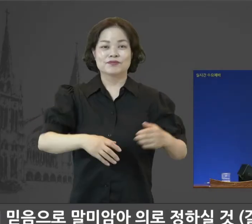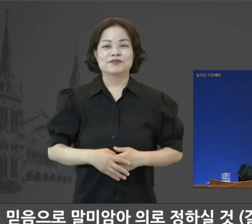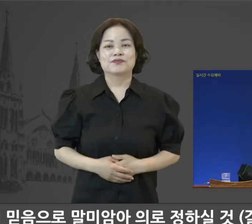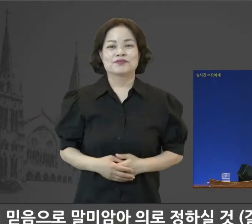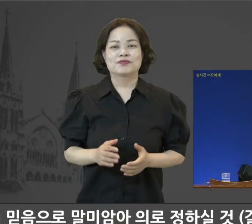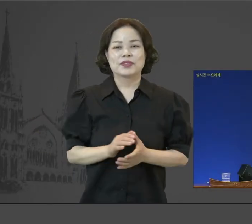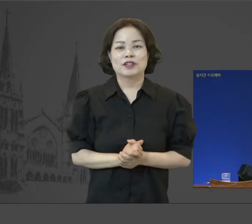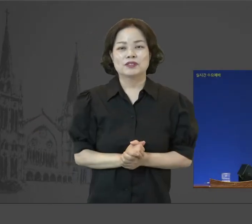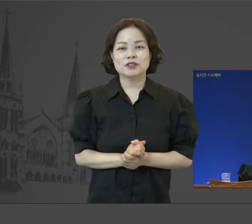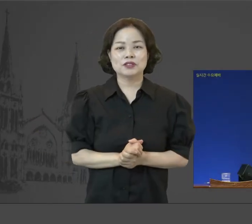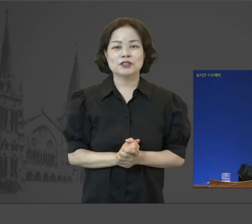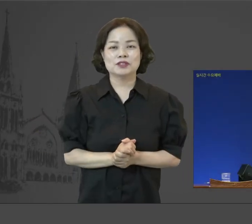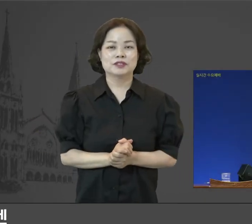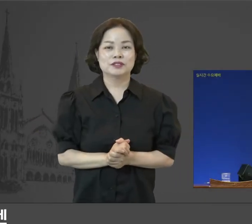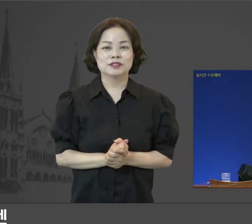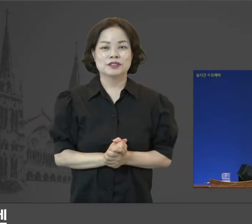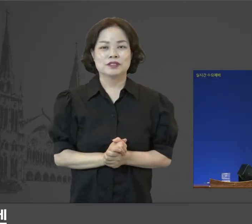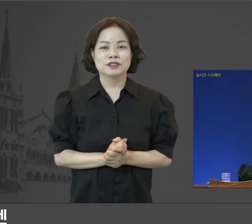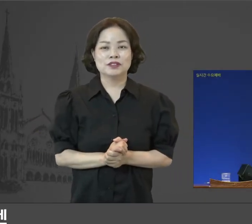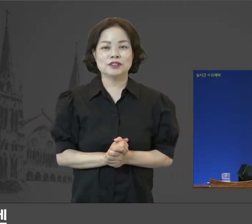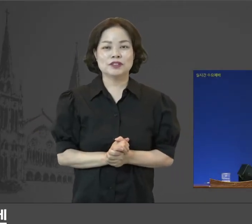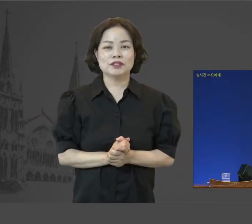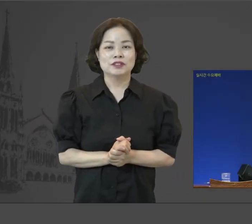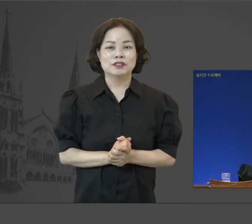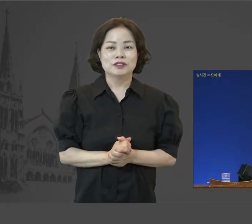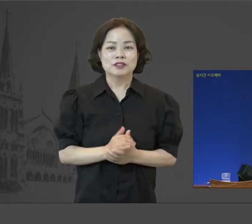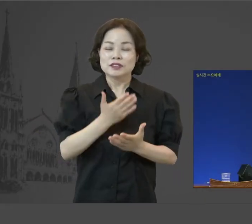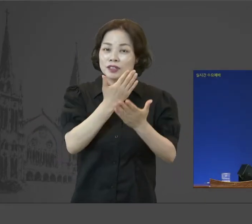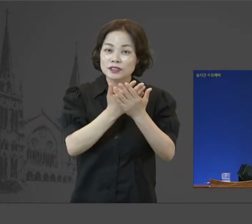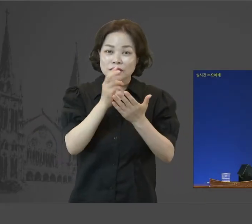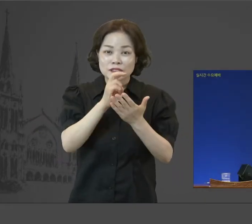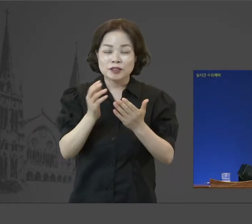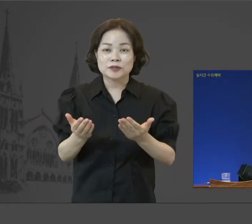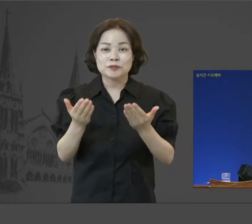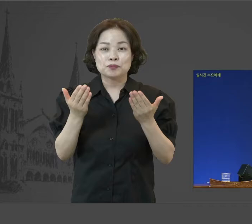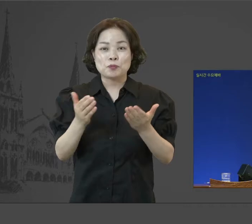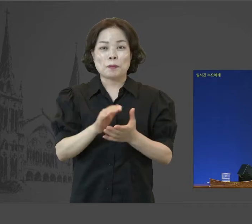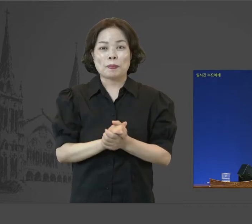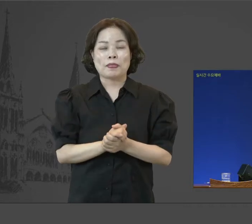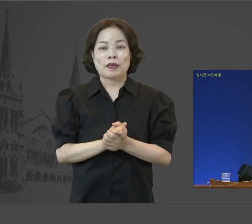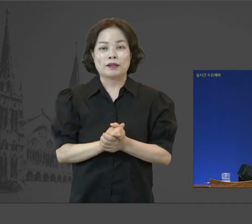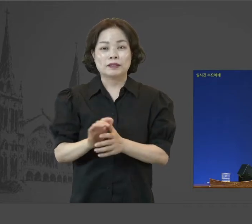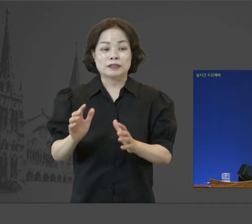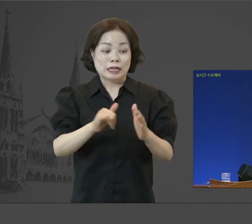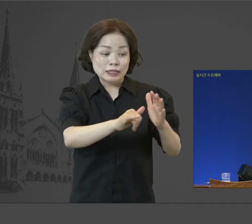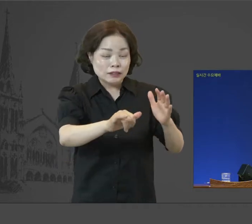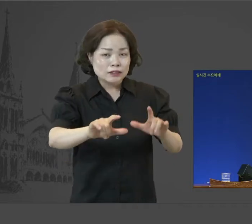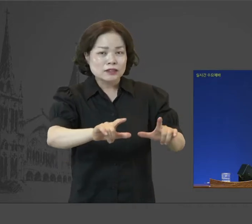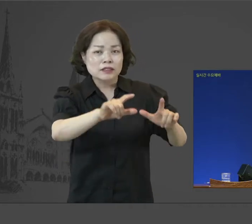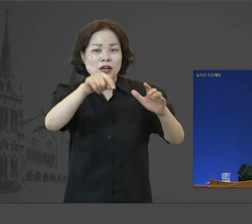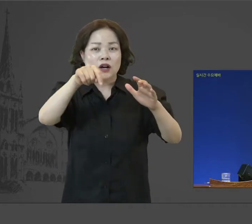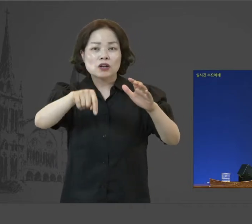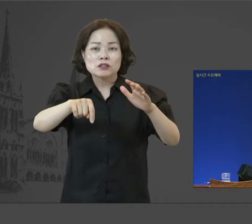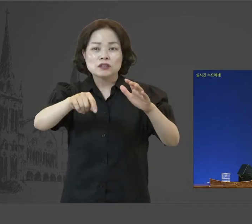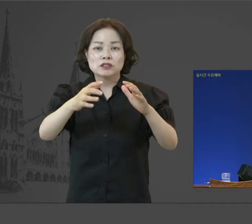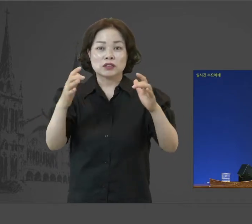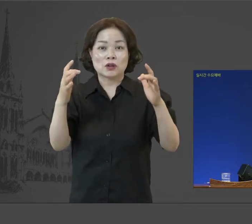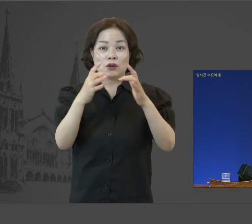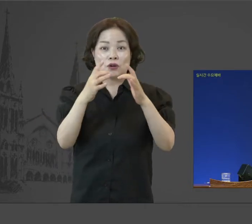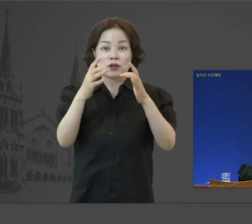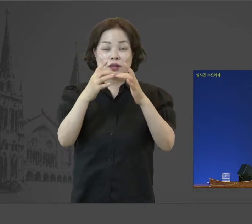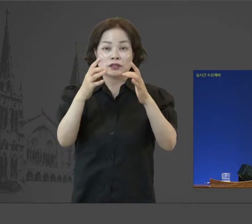아멘. 네, 귀한 찬양 하나님이 받으신 줄 믿습니다. 가정에서 삶의 처소에서 온라인으로